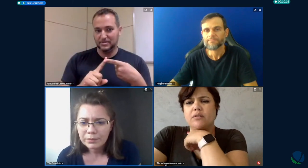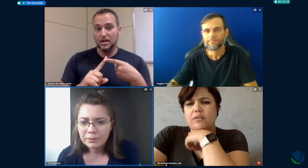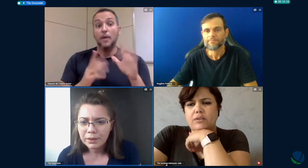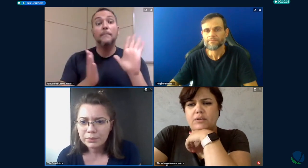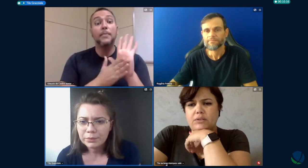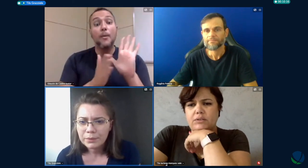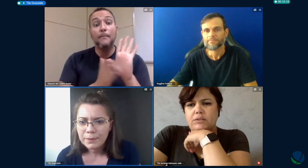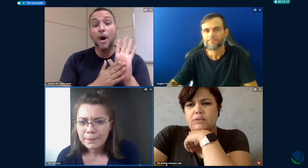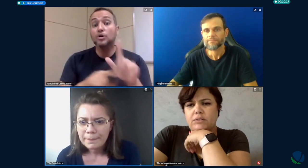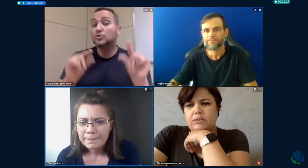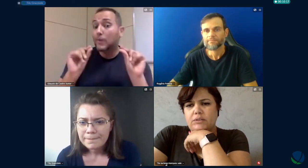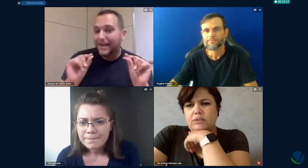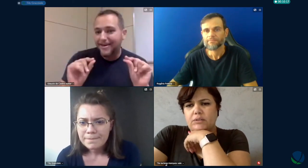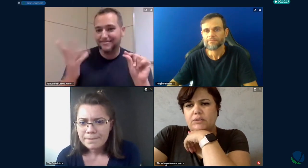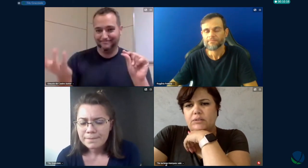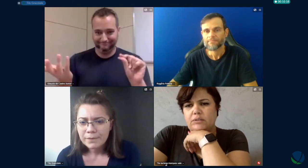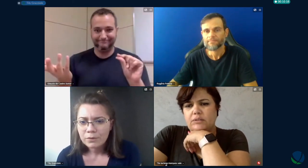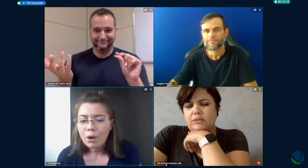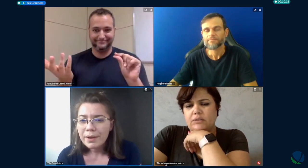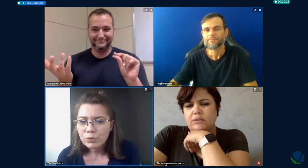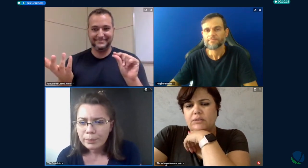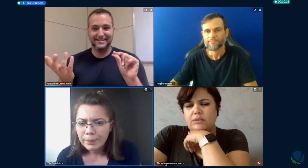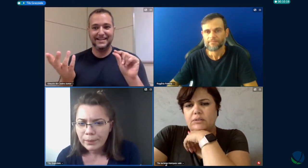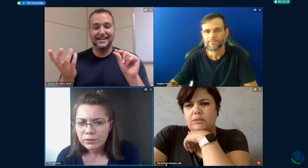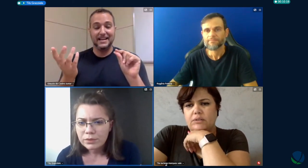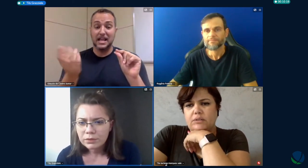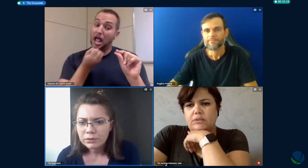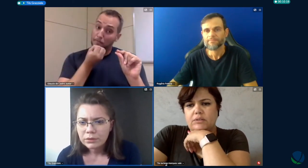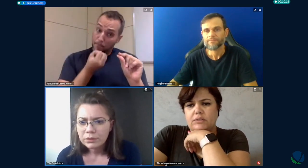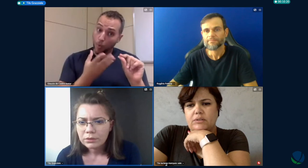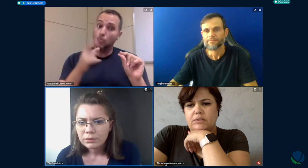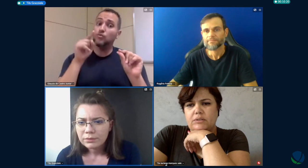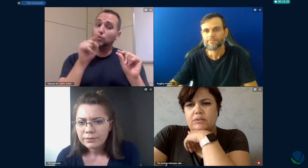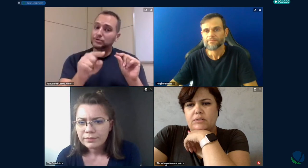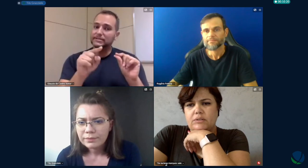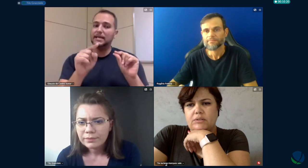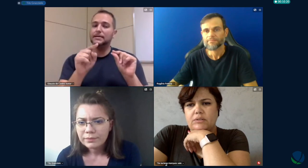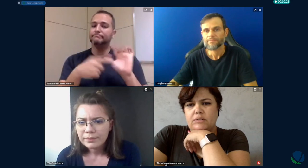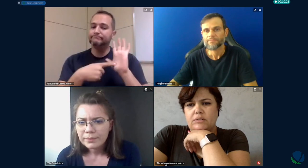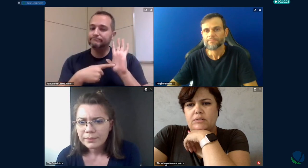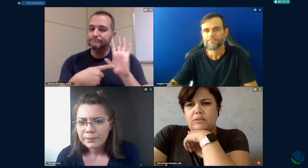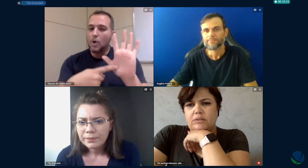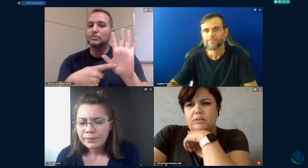quê, primeiro? Qual é a sua proposta?